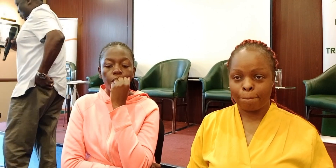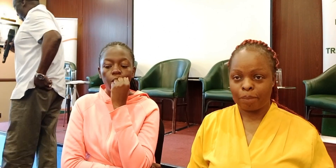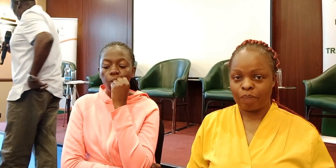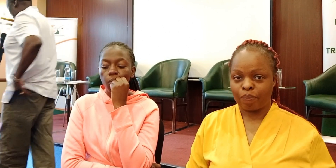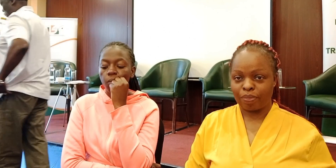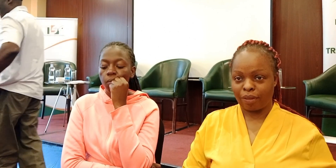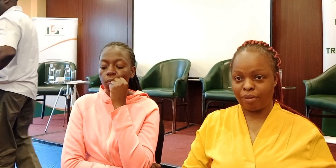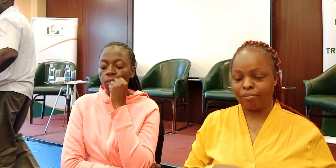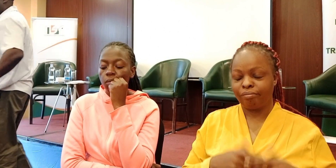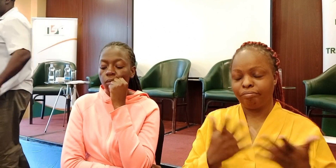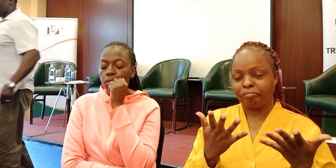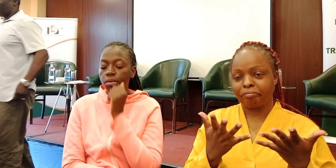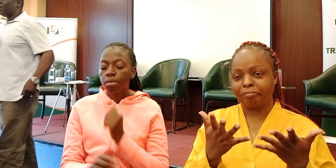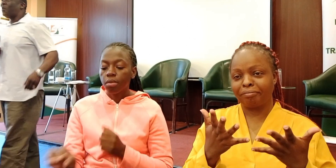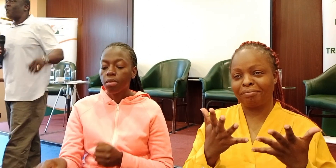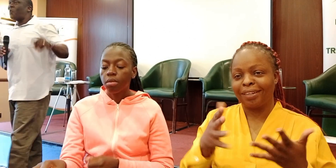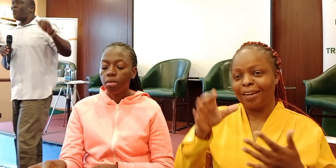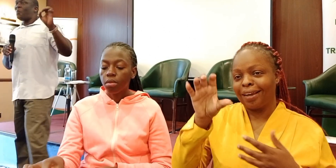Salamu alaikum.